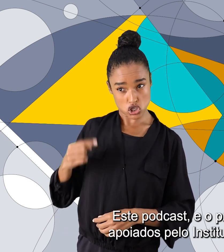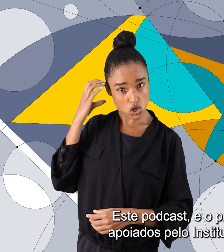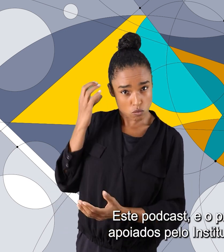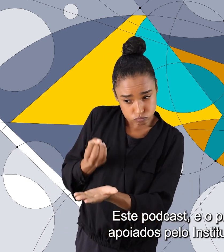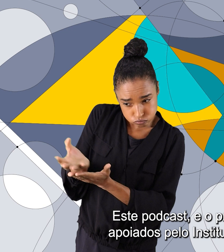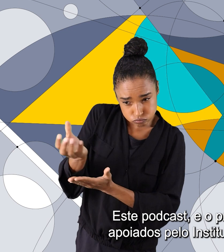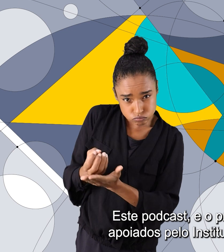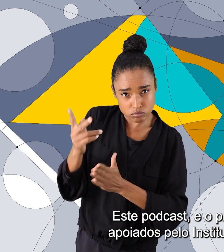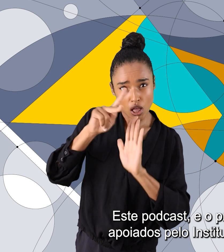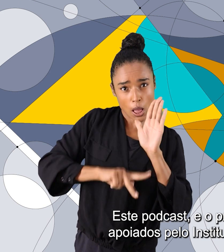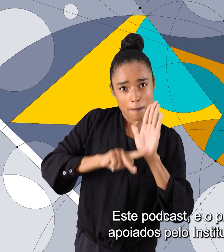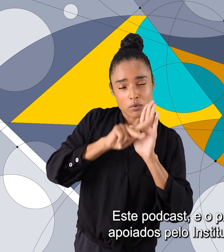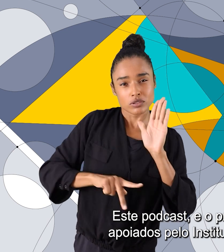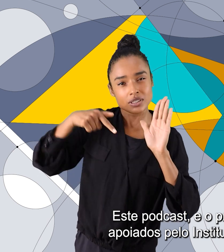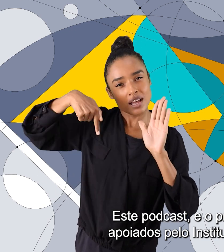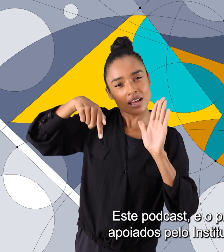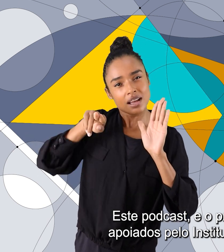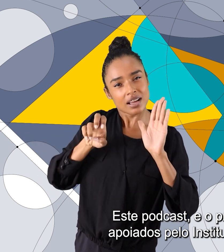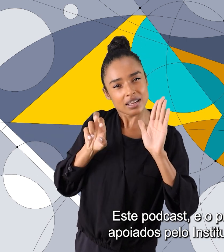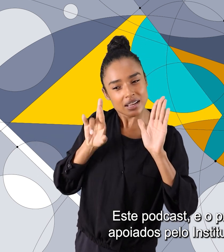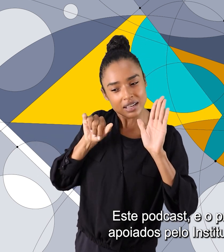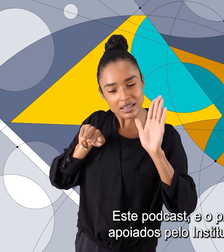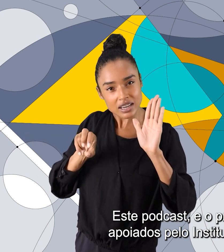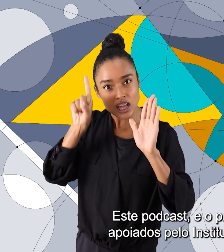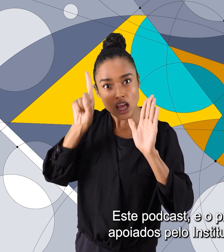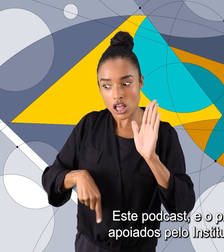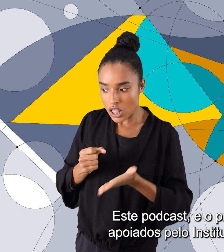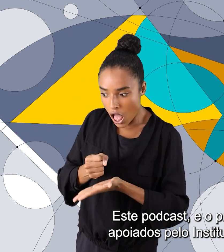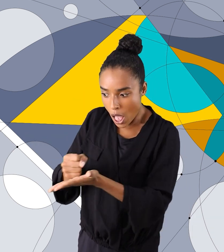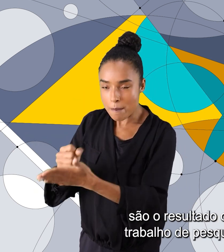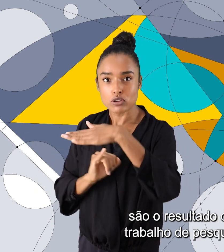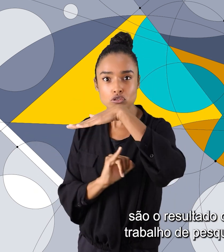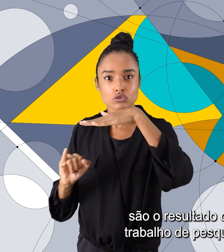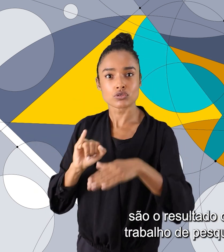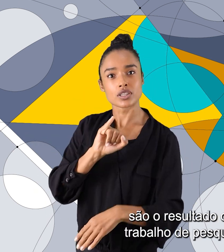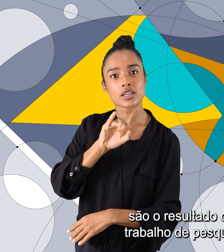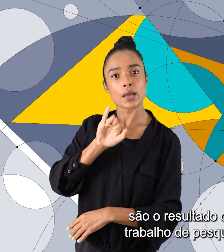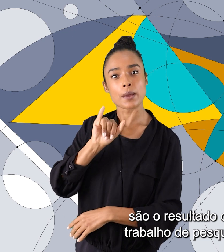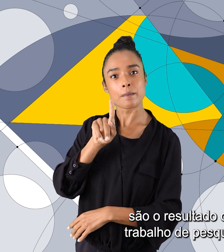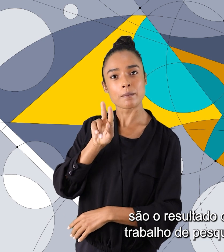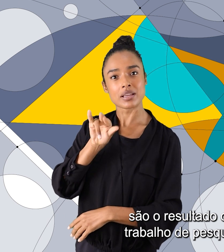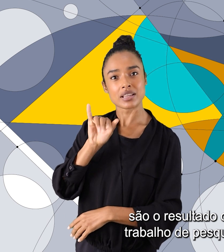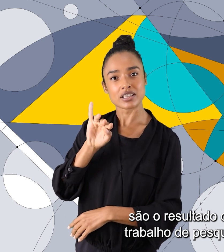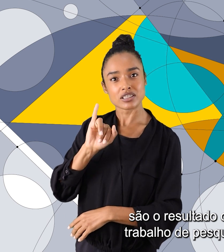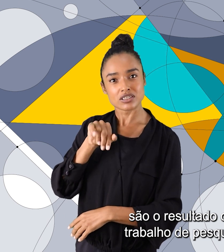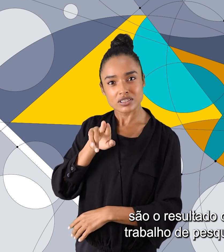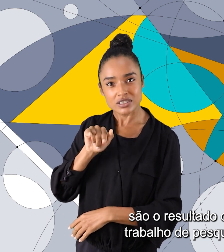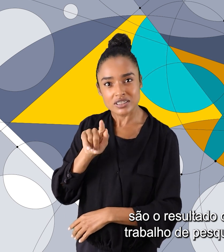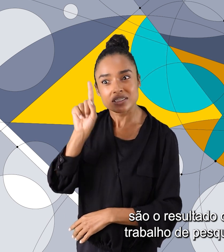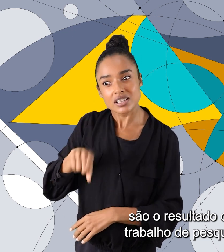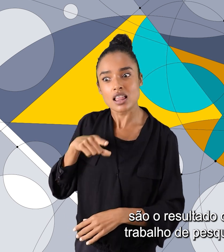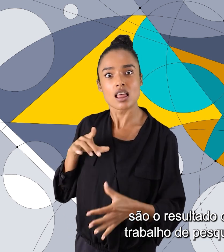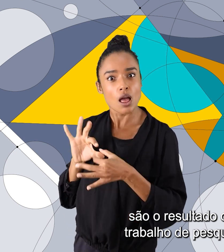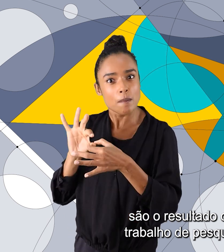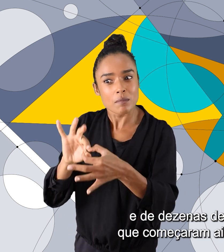Este podcast e o Projeto Querino, apoiados pelo Instituto Ibirapitanga, são o resultado de um longo trabalho de